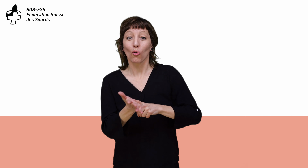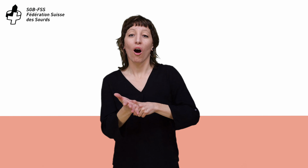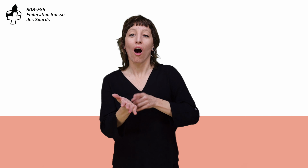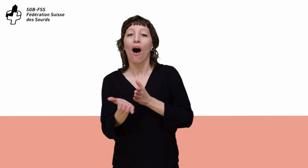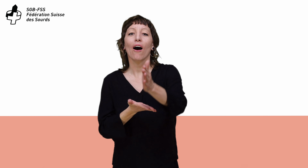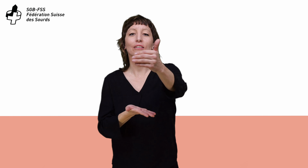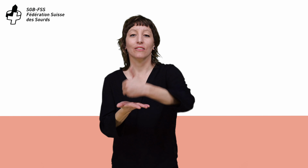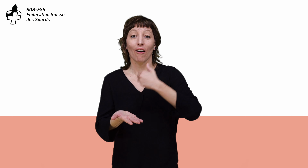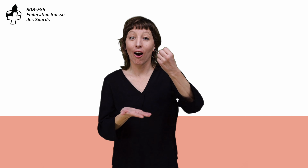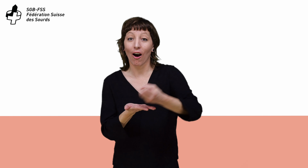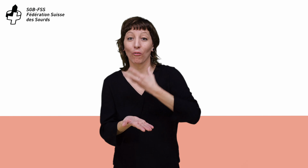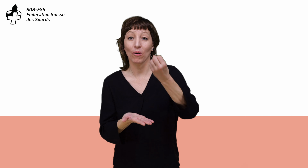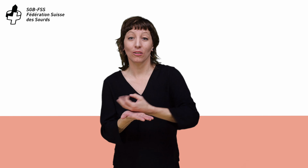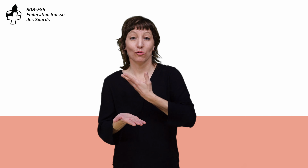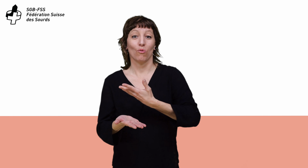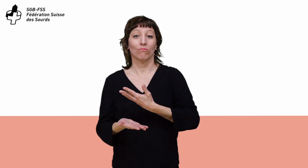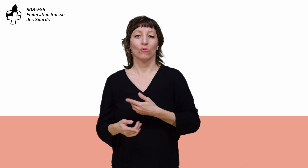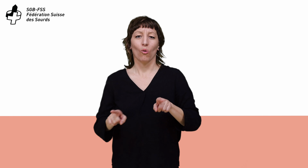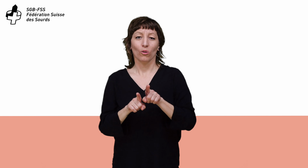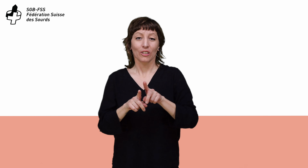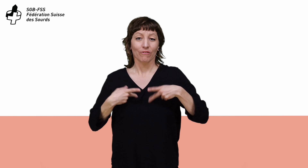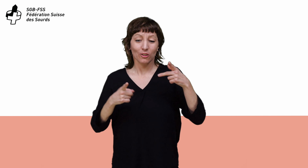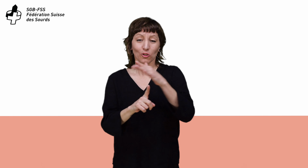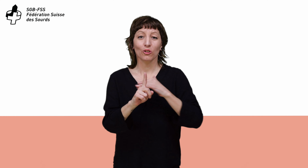à la vie sociale et professionnelle sans discrimination.